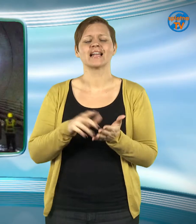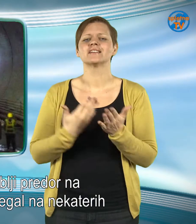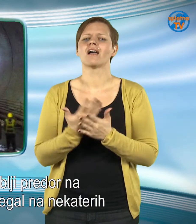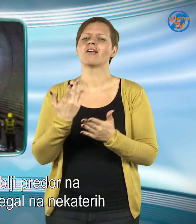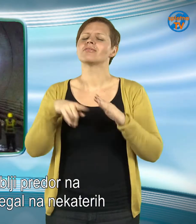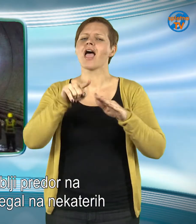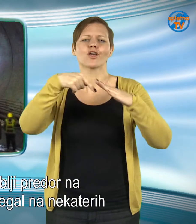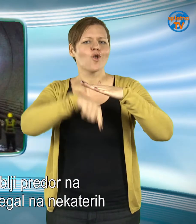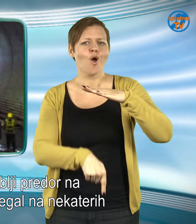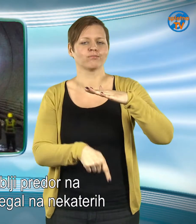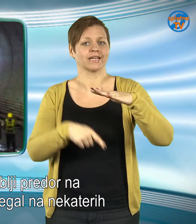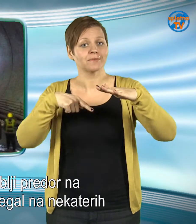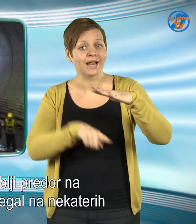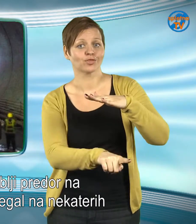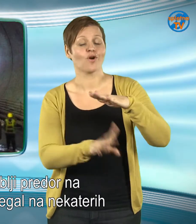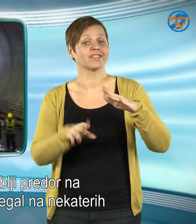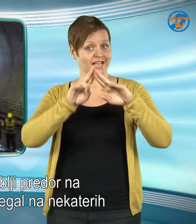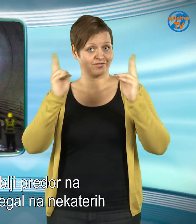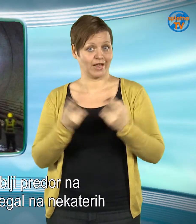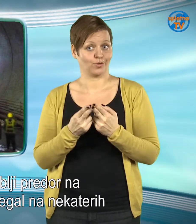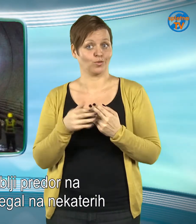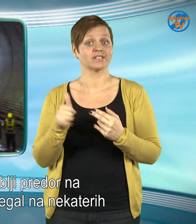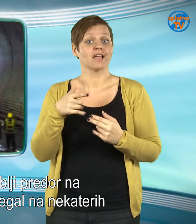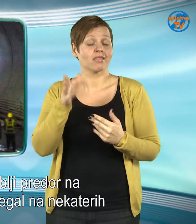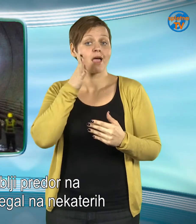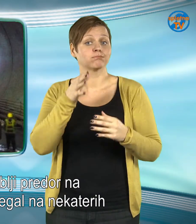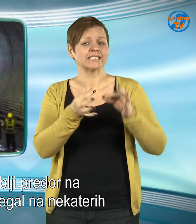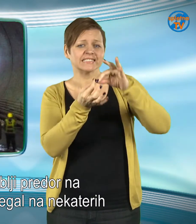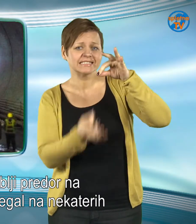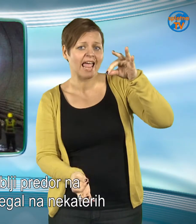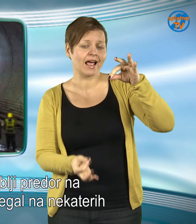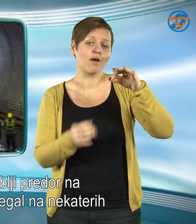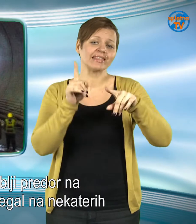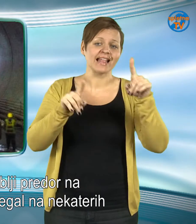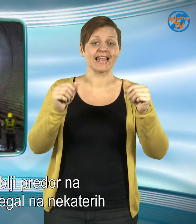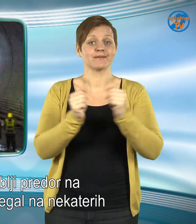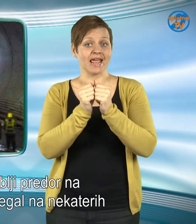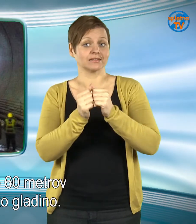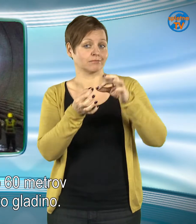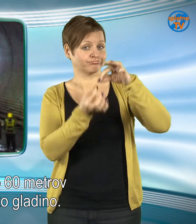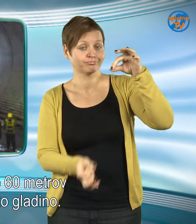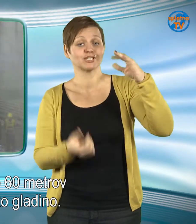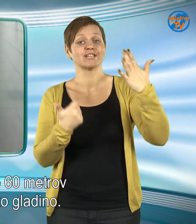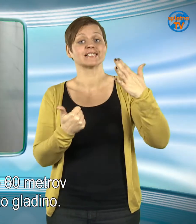Gre za najgloblji predor na svetu, saj naj bi segal na nekaterih mestih celo 60 metrov pod morsko